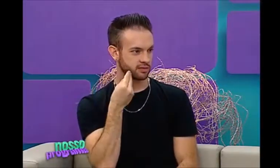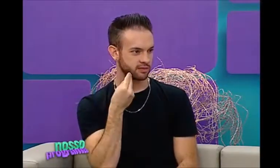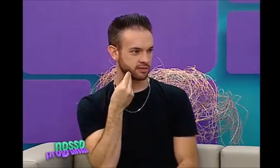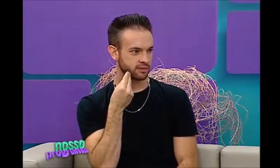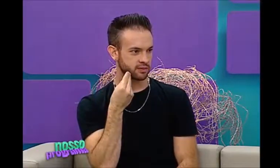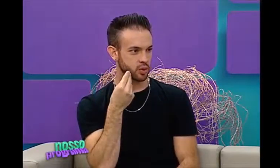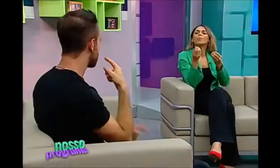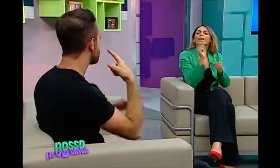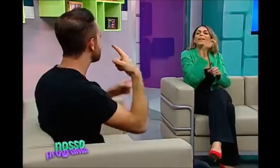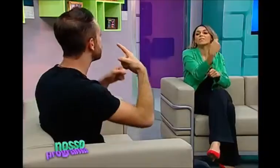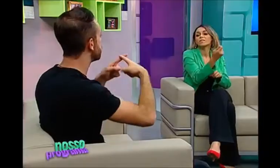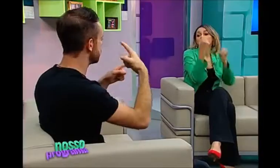quê?